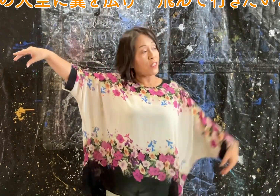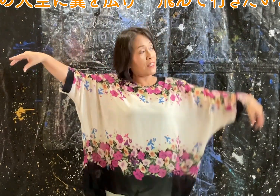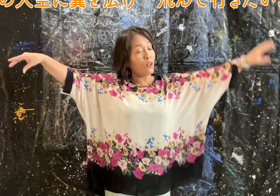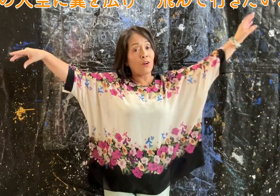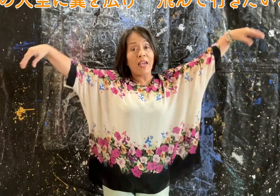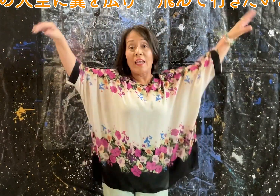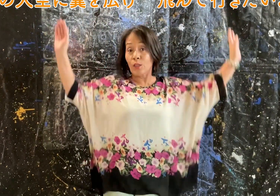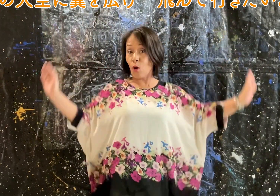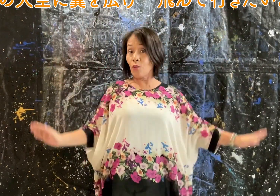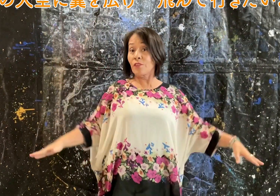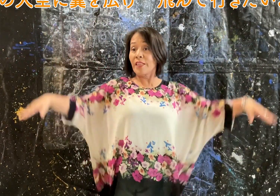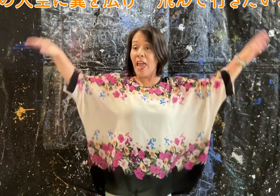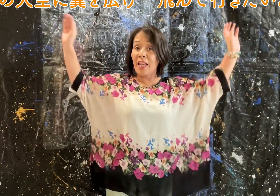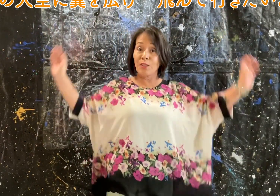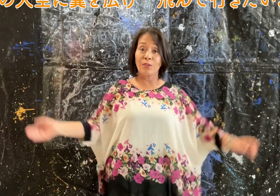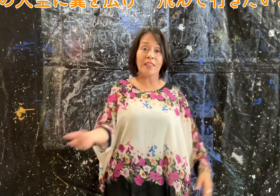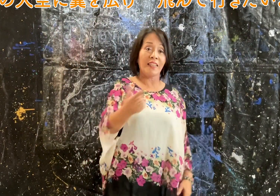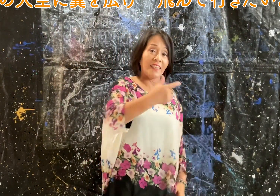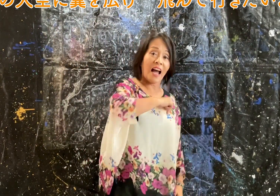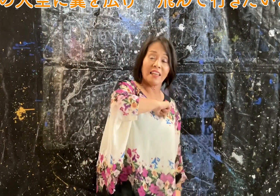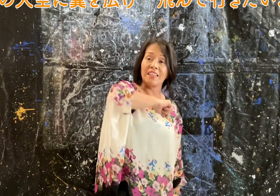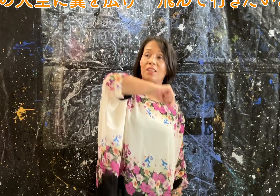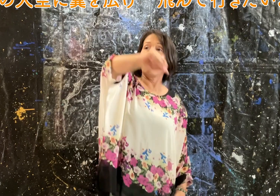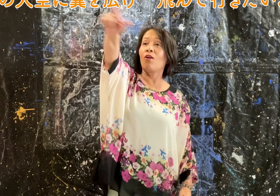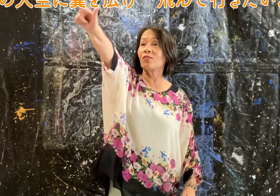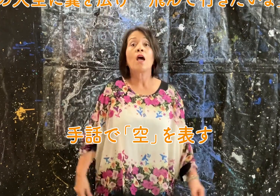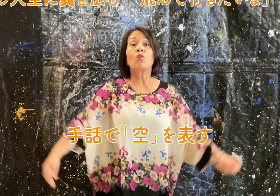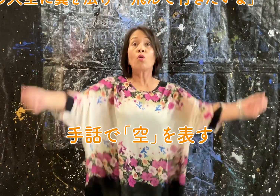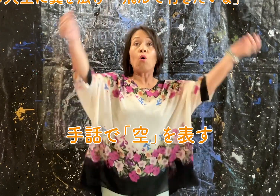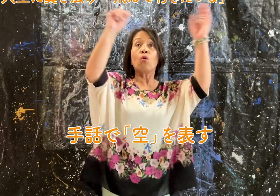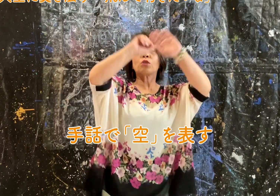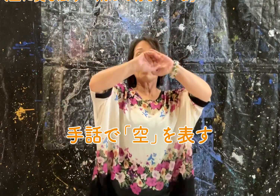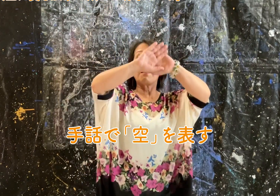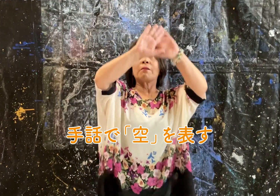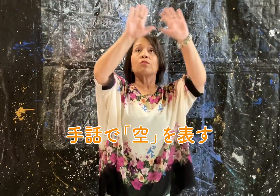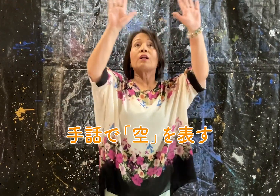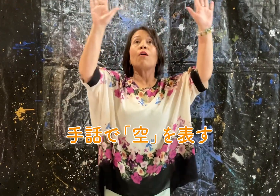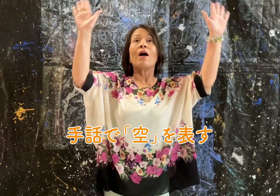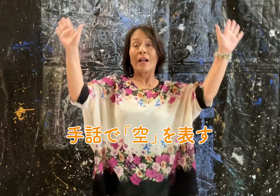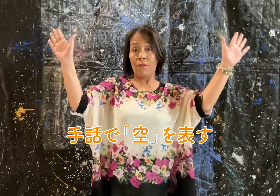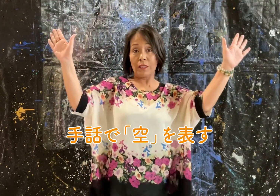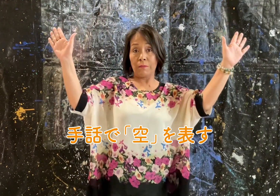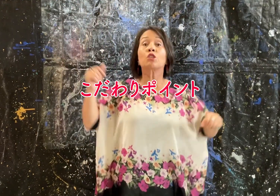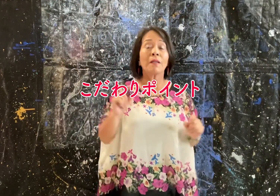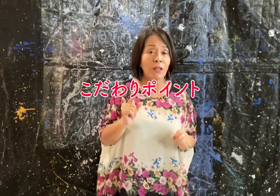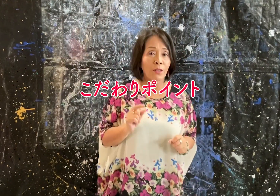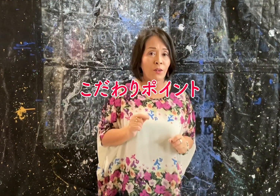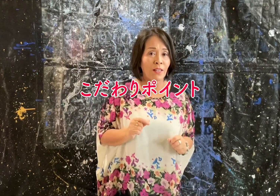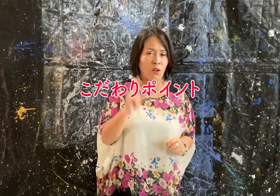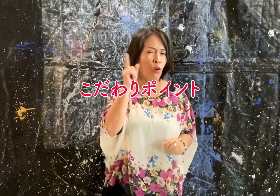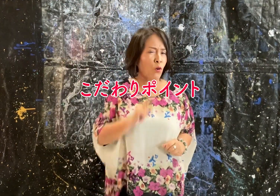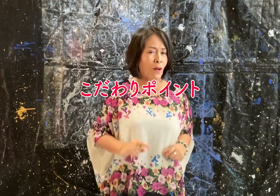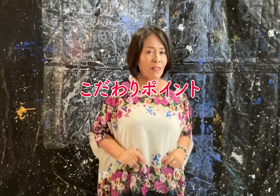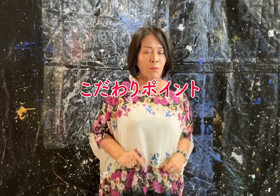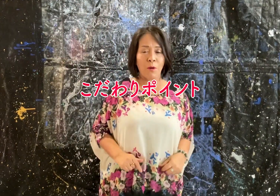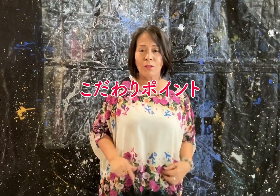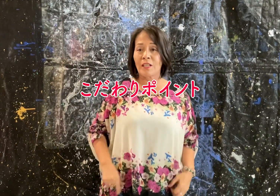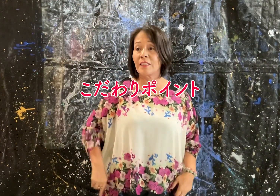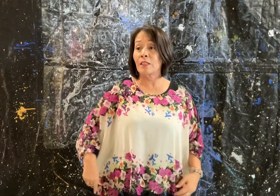広げ飛んで行きたいよこの大空は空を表し翼を広げこここだわりのポイントなんですけど